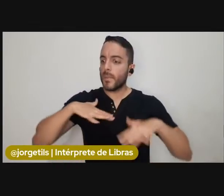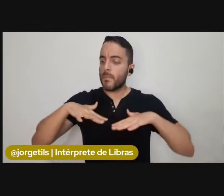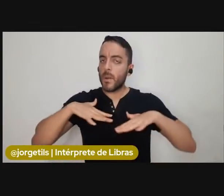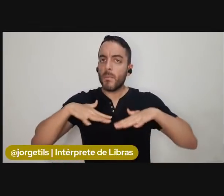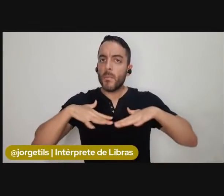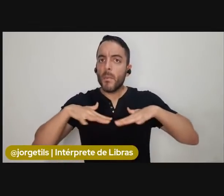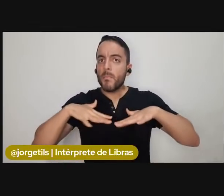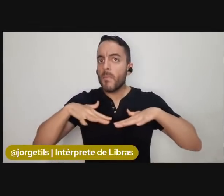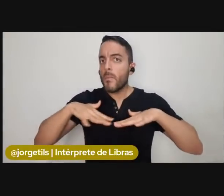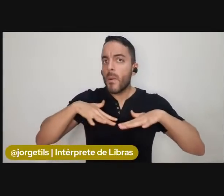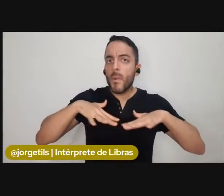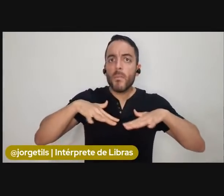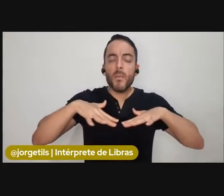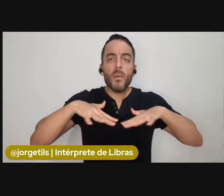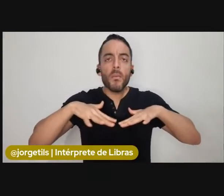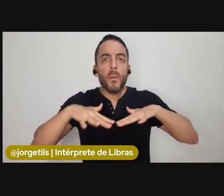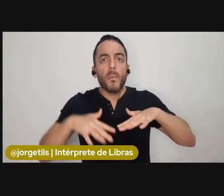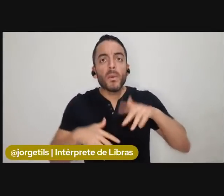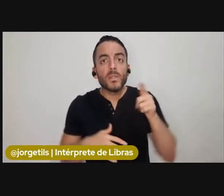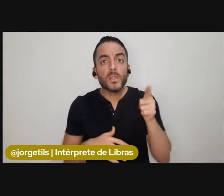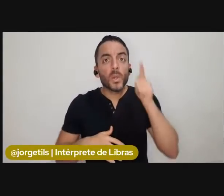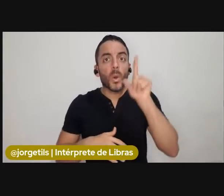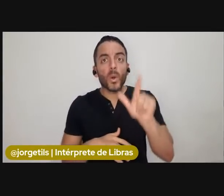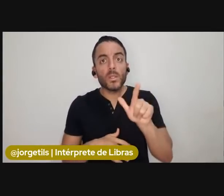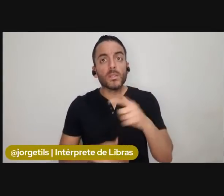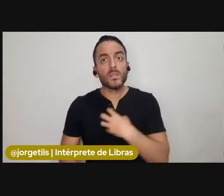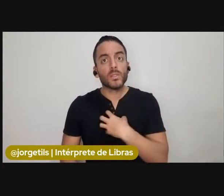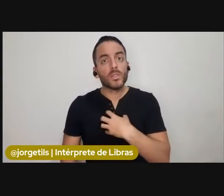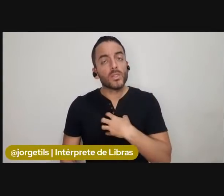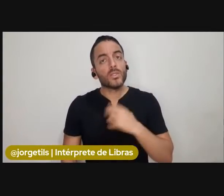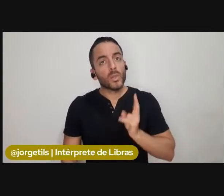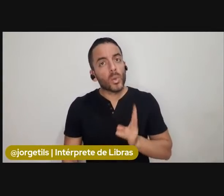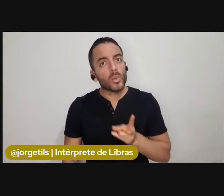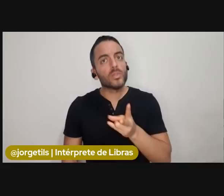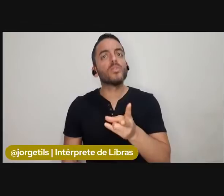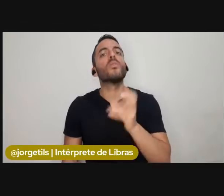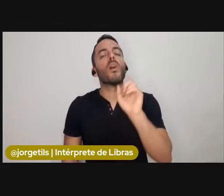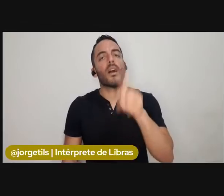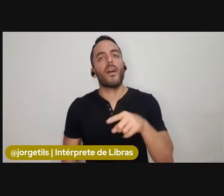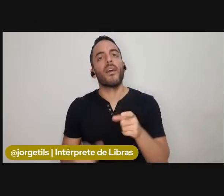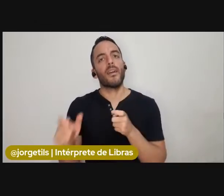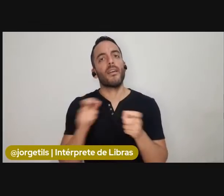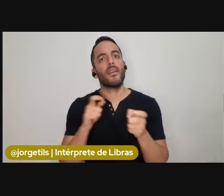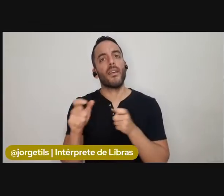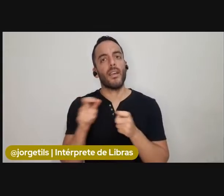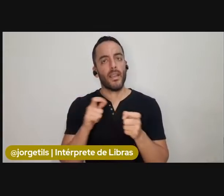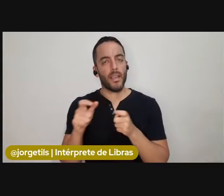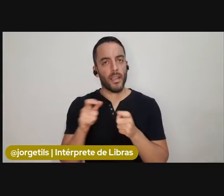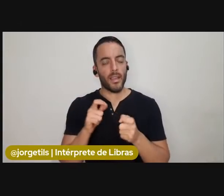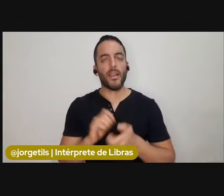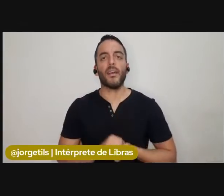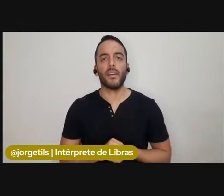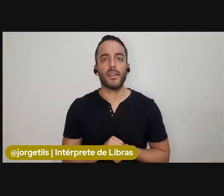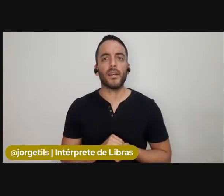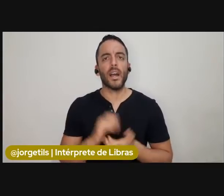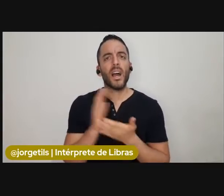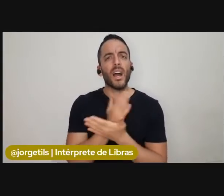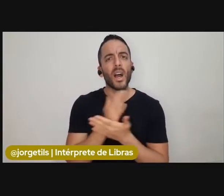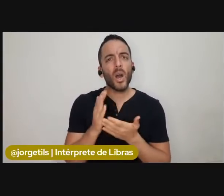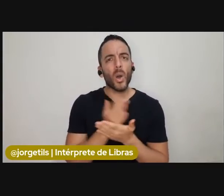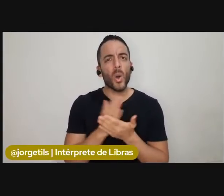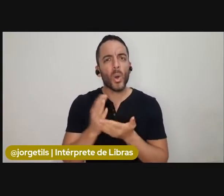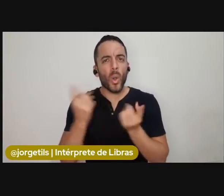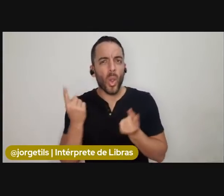de prover os meios de continuar, de fazer aquela guerra, uns no ataque, outros na defesa, e